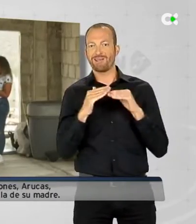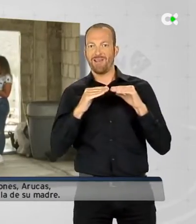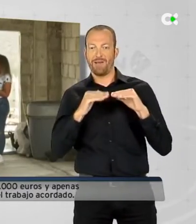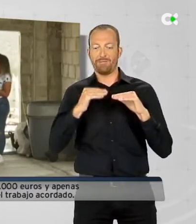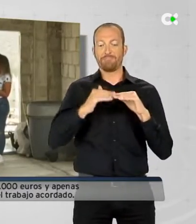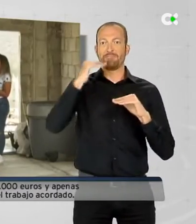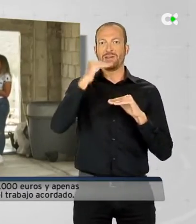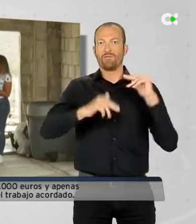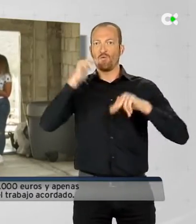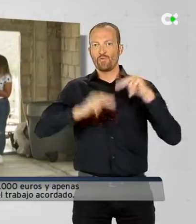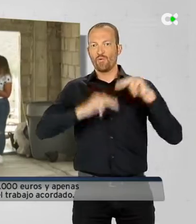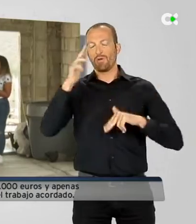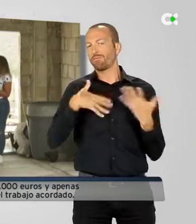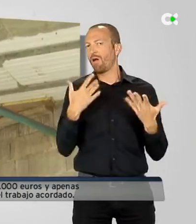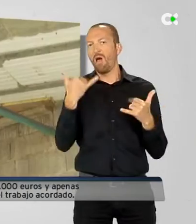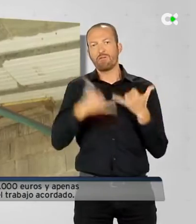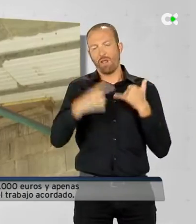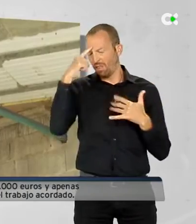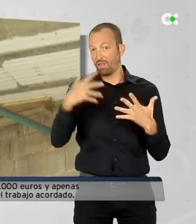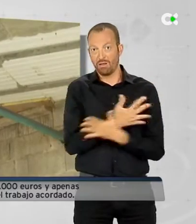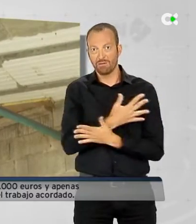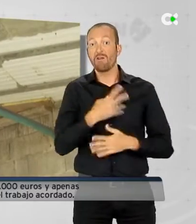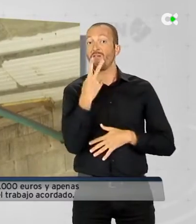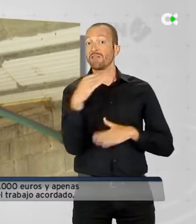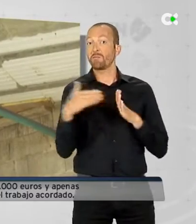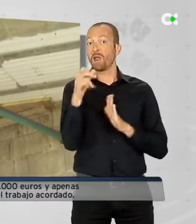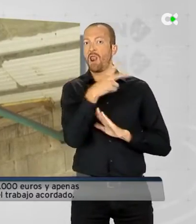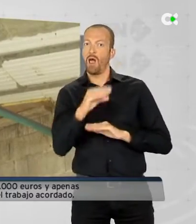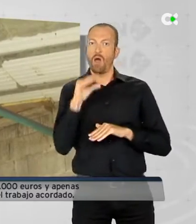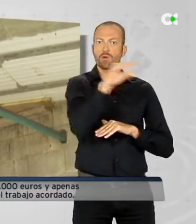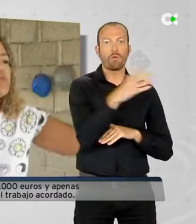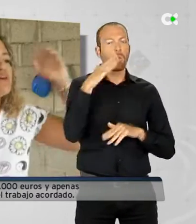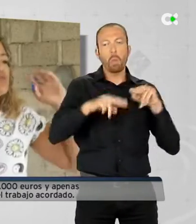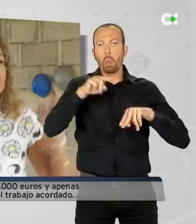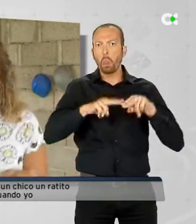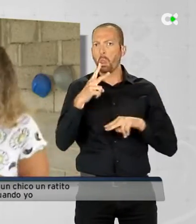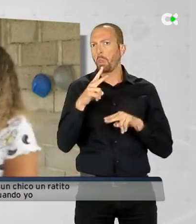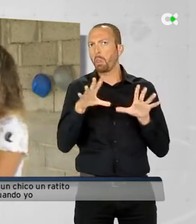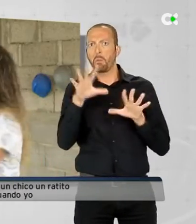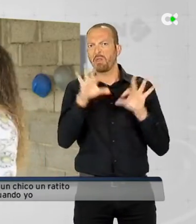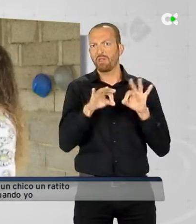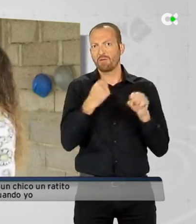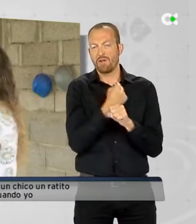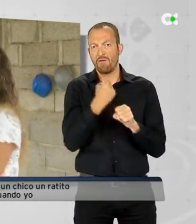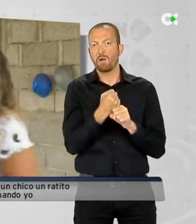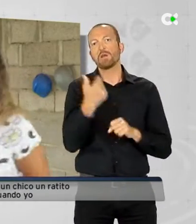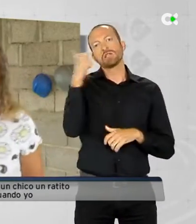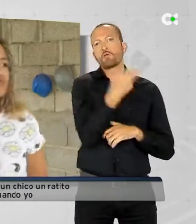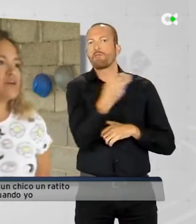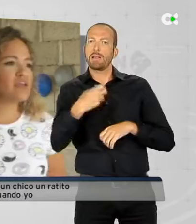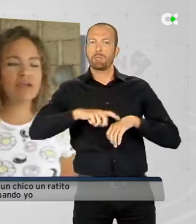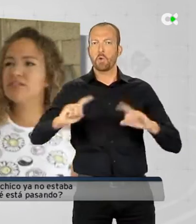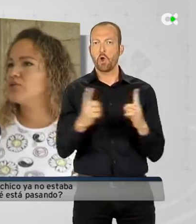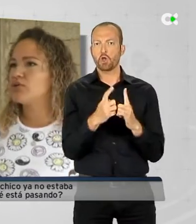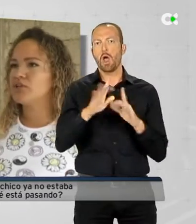Le adelantó 20.000 euros y apenas hizo el 10% del trabajo acordado. Me mandaba un chico. Un ratito, cuando yo